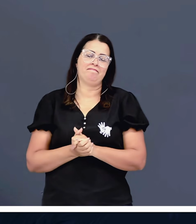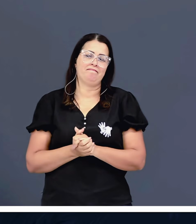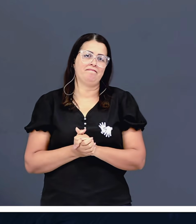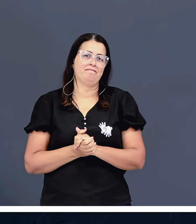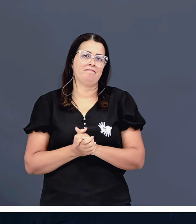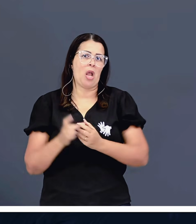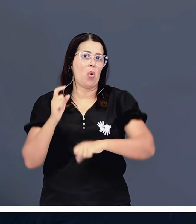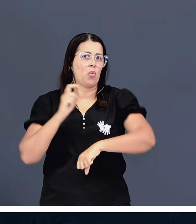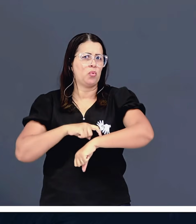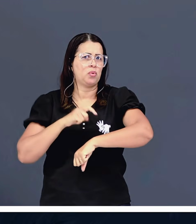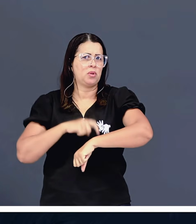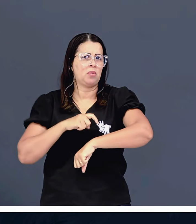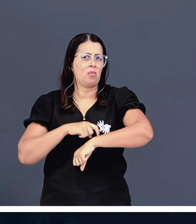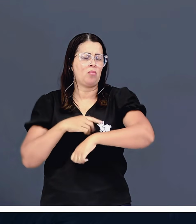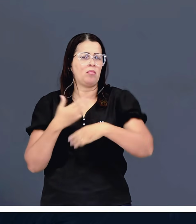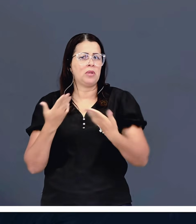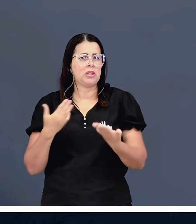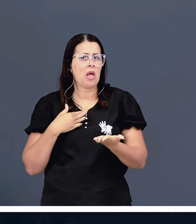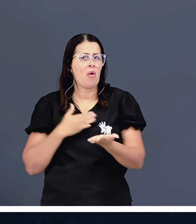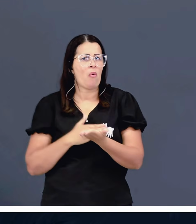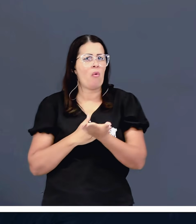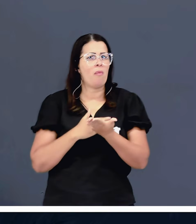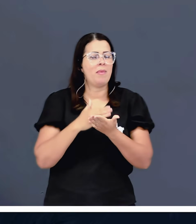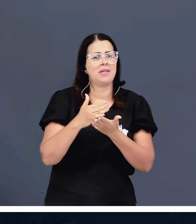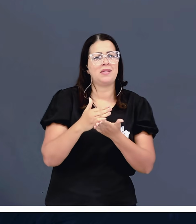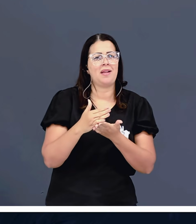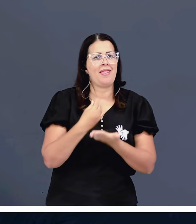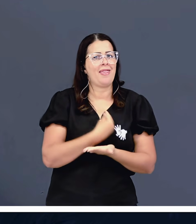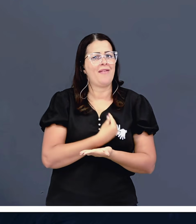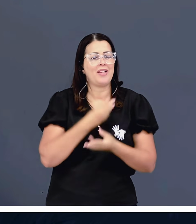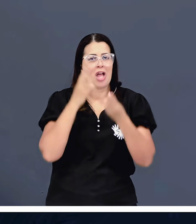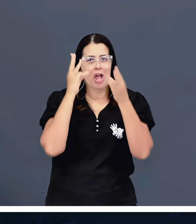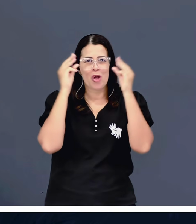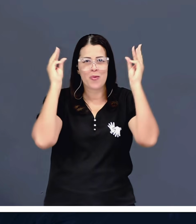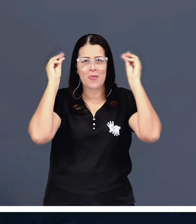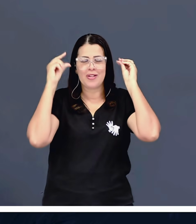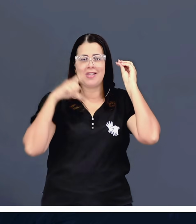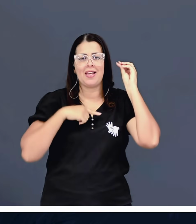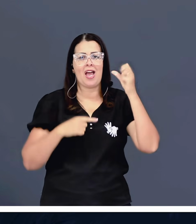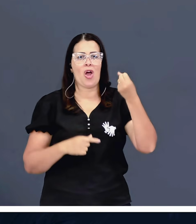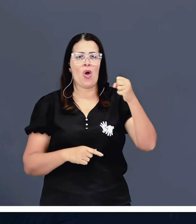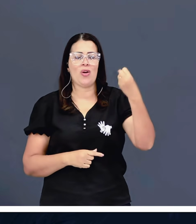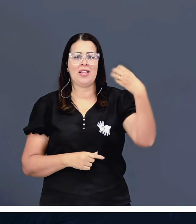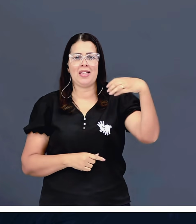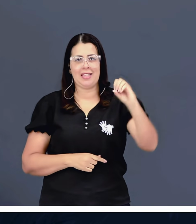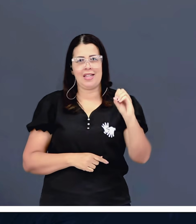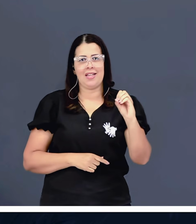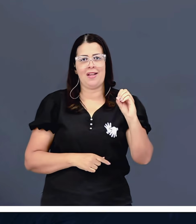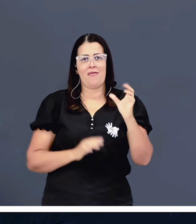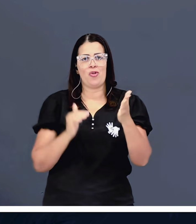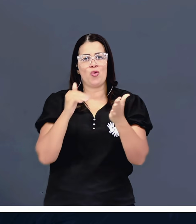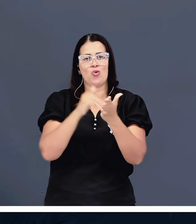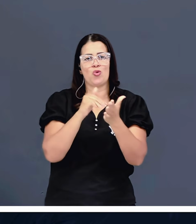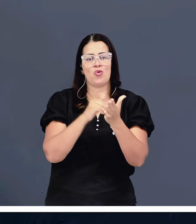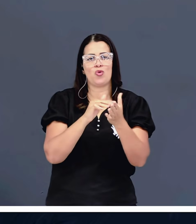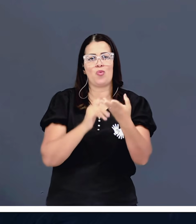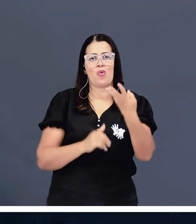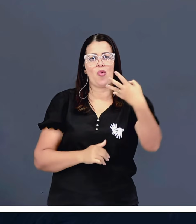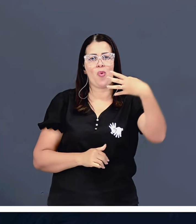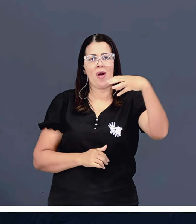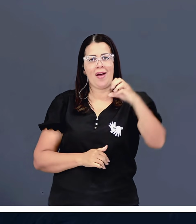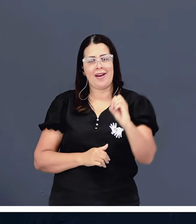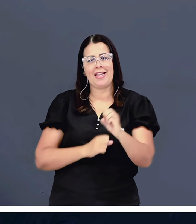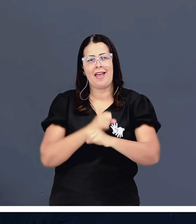O tempo de fato, de tudo começar na vida de Moisés, ele tinha 80 anos. Foram os últimos 40 anos que Deus despejou,